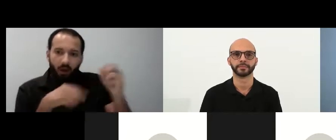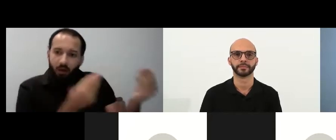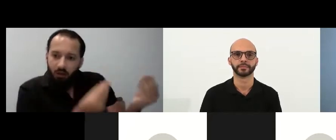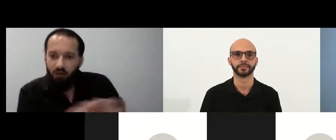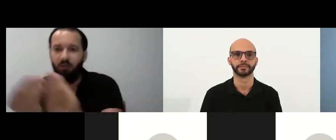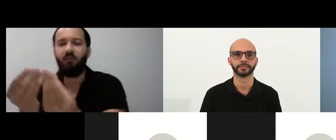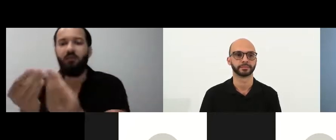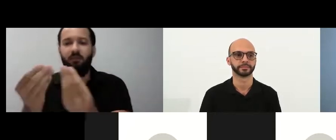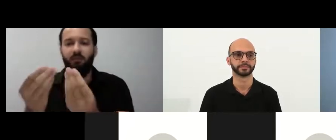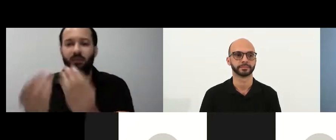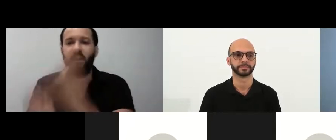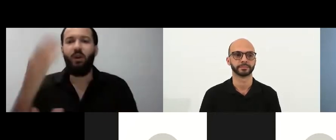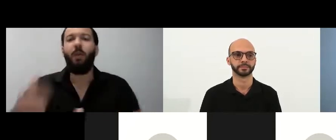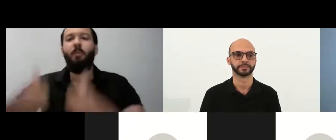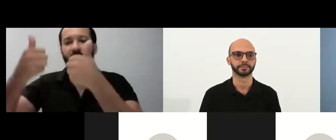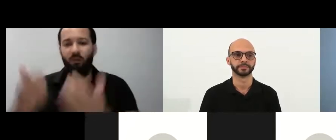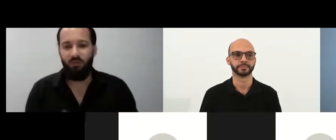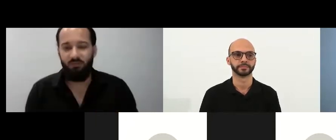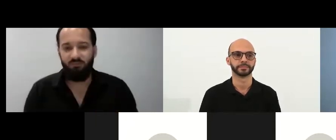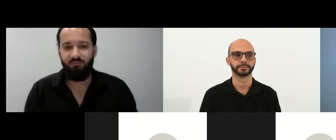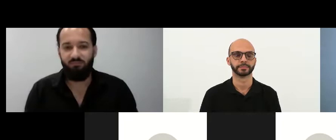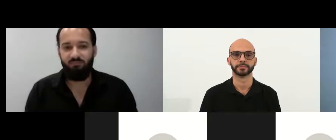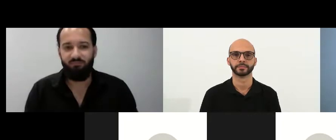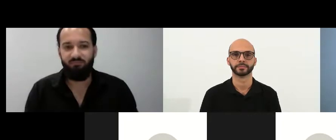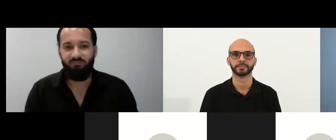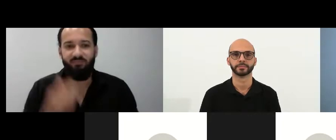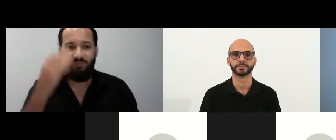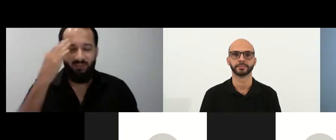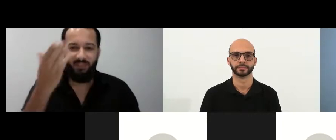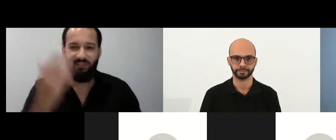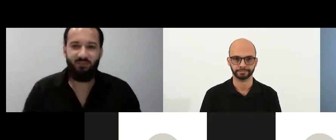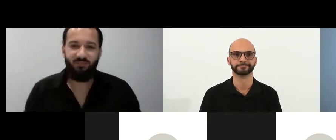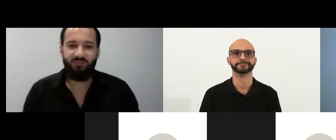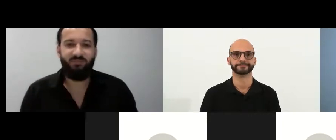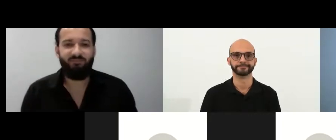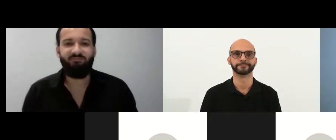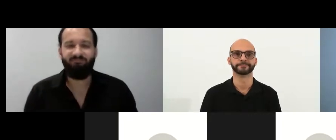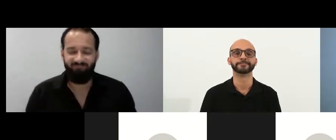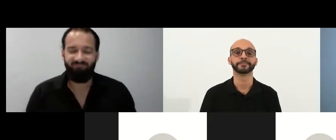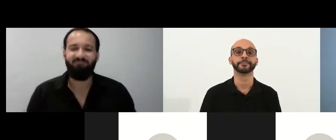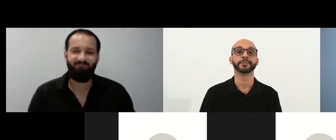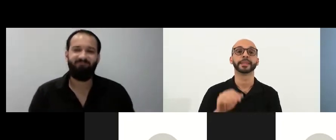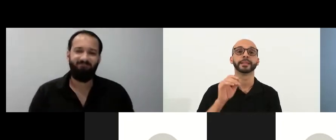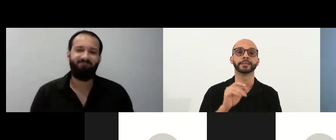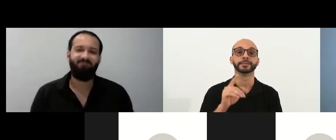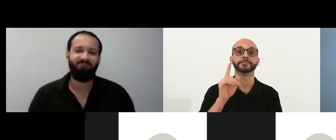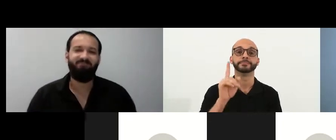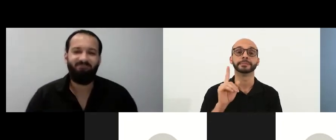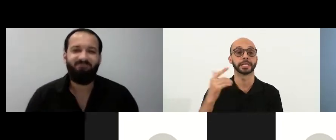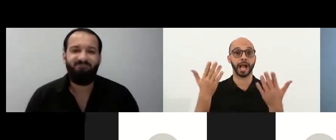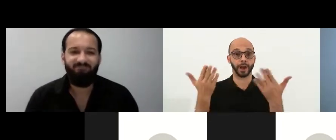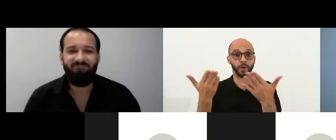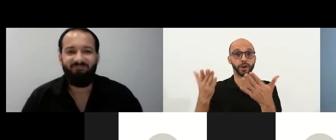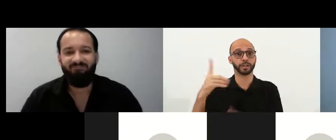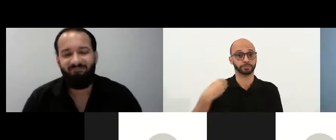ficar focando só no que eu já tenho ou eu posso ampliar e melhorar isso de uma forma ainda maior, né?